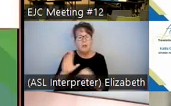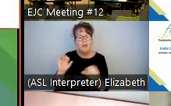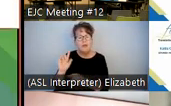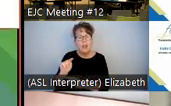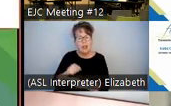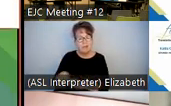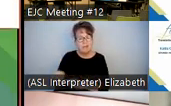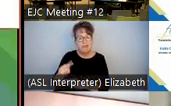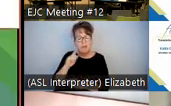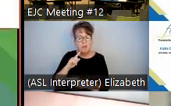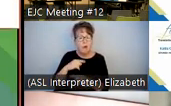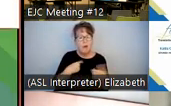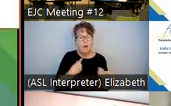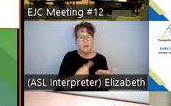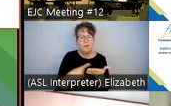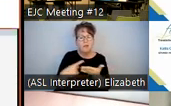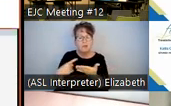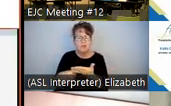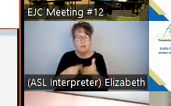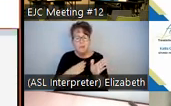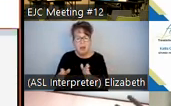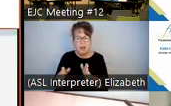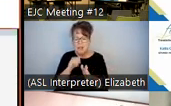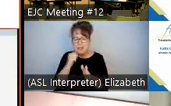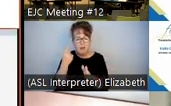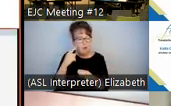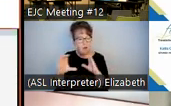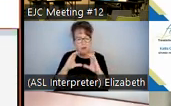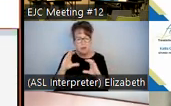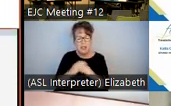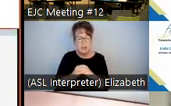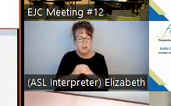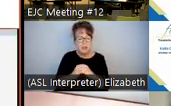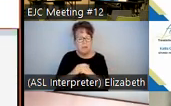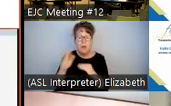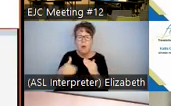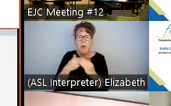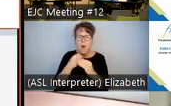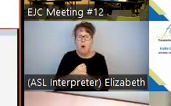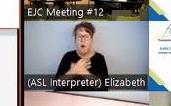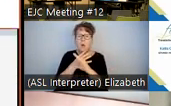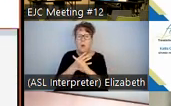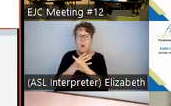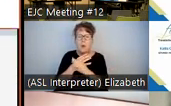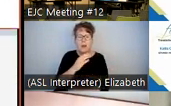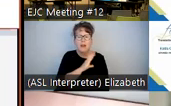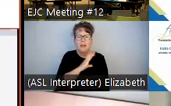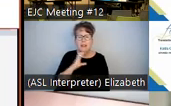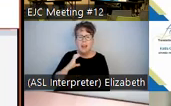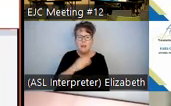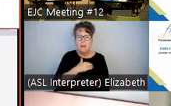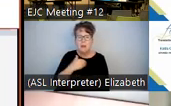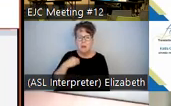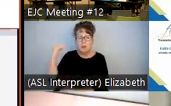a nuestros miembros del consejo que solo utilicen el chat para logística les voy a estar pidiendo a